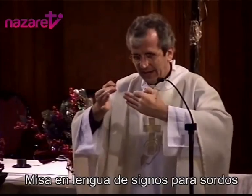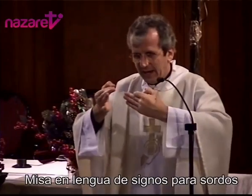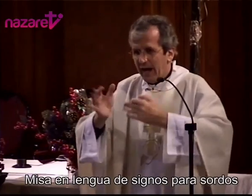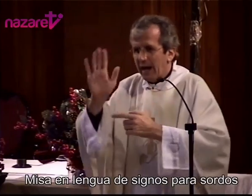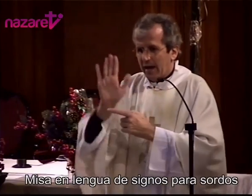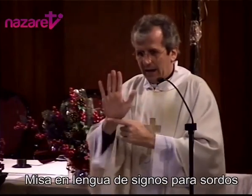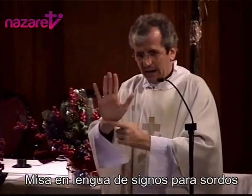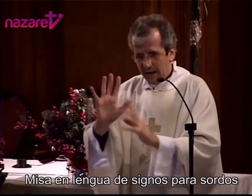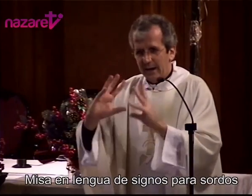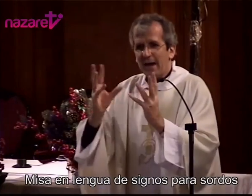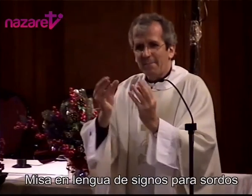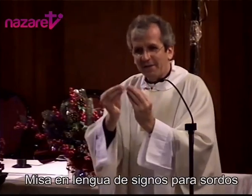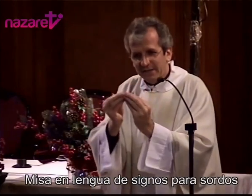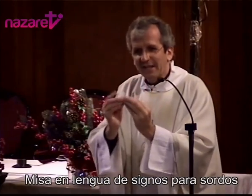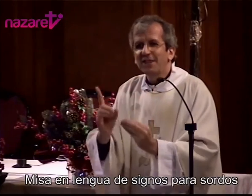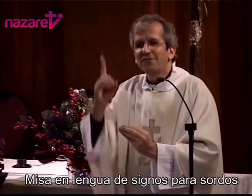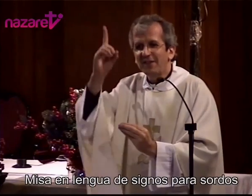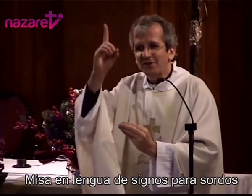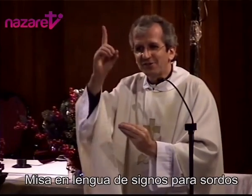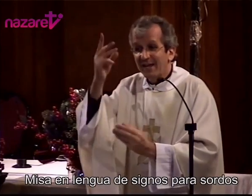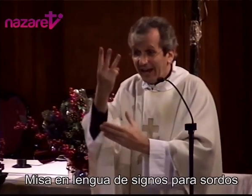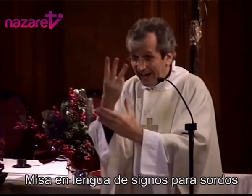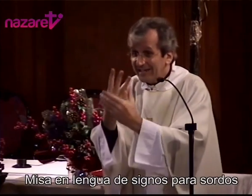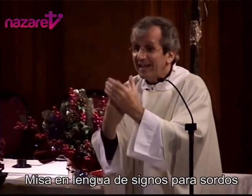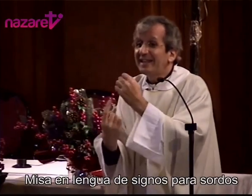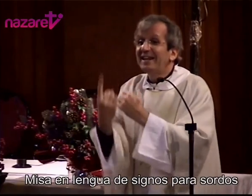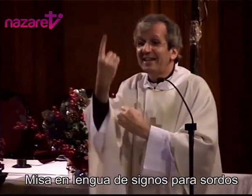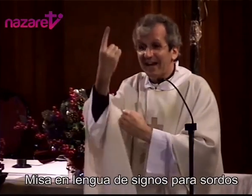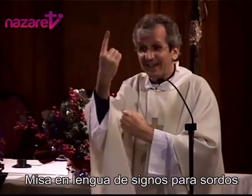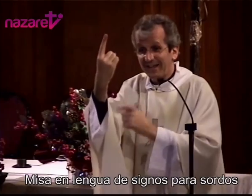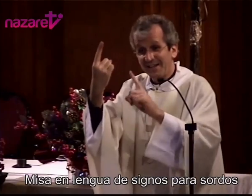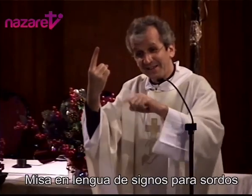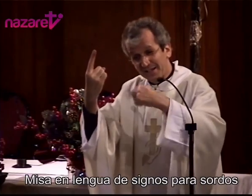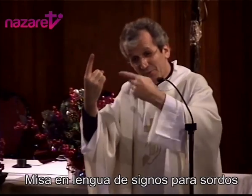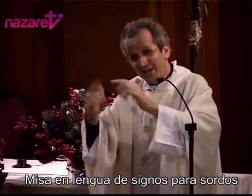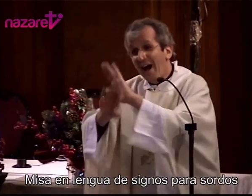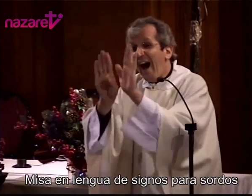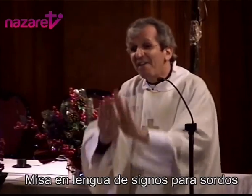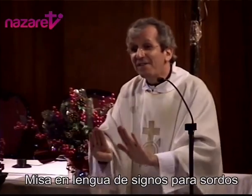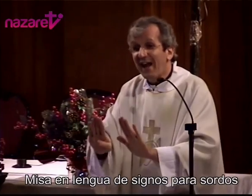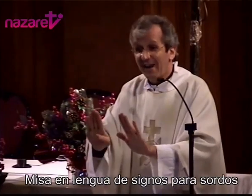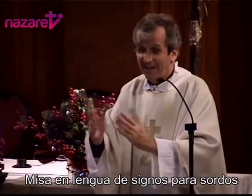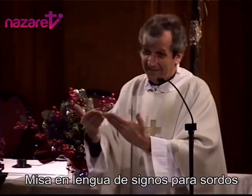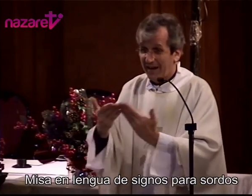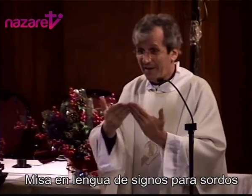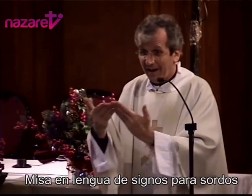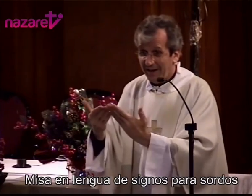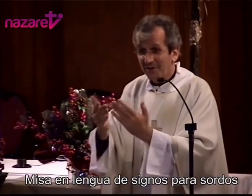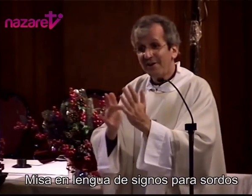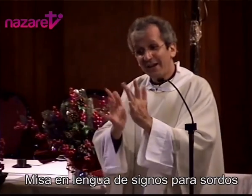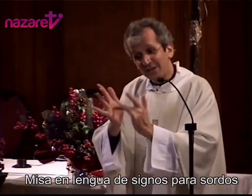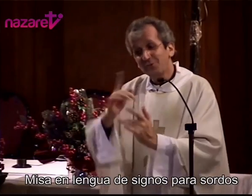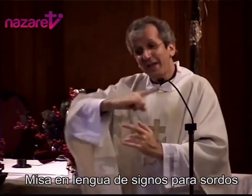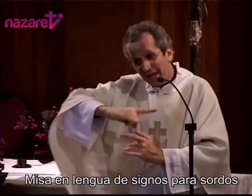es la manifestación de Dios en esa Trinidad. Después ya al final del